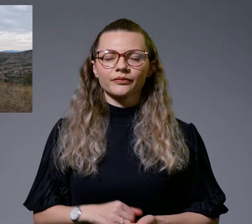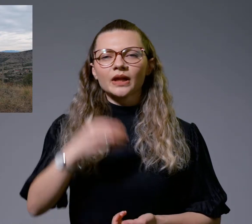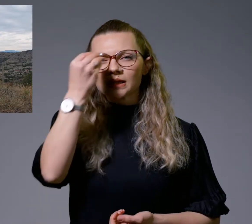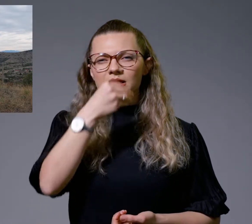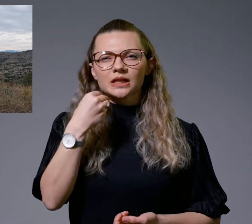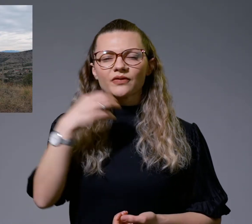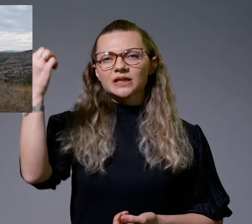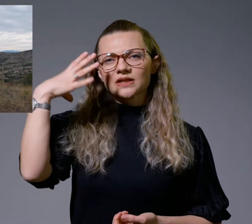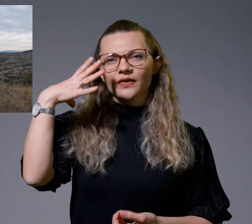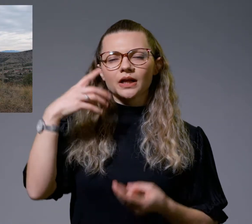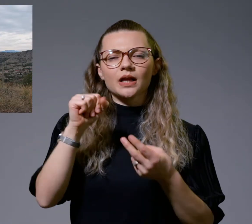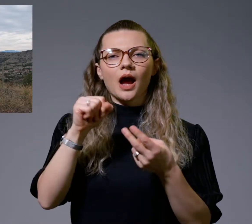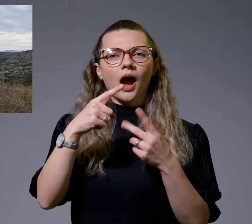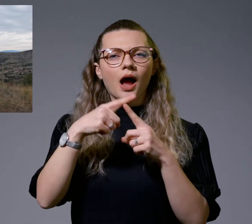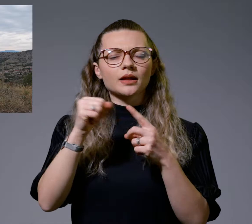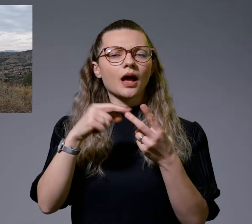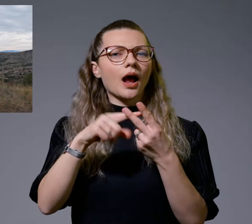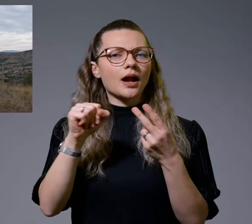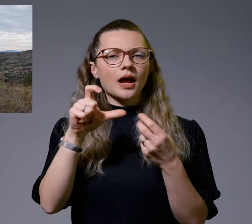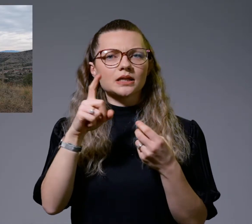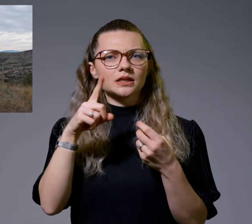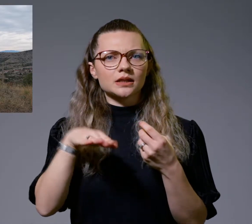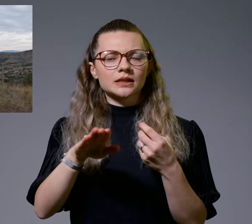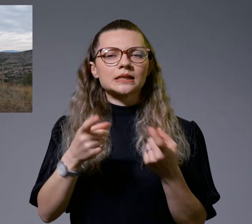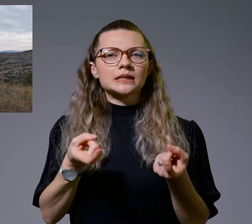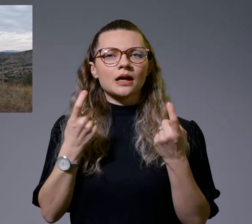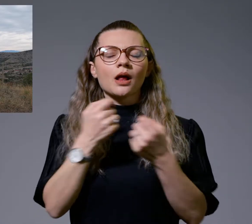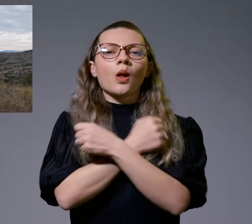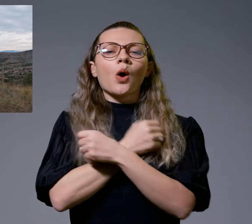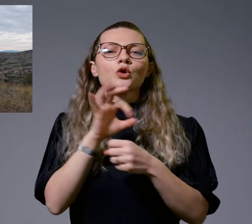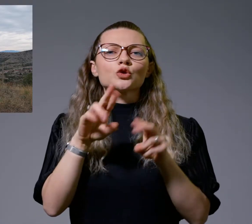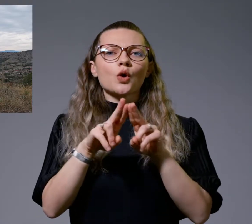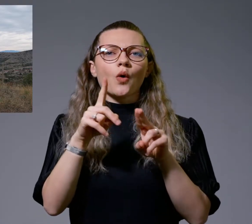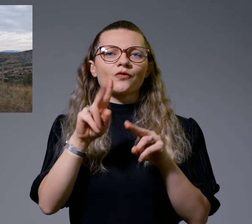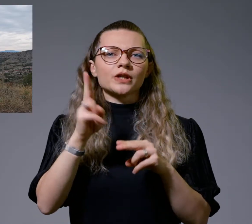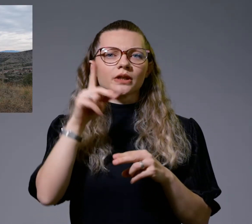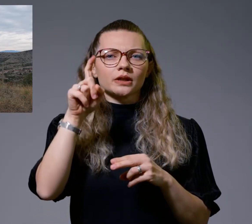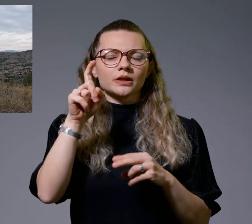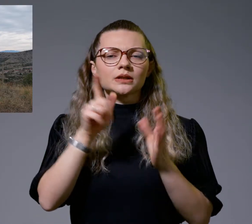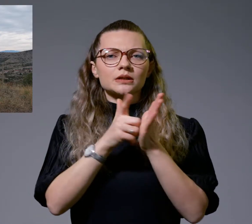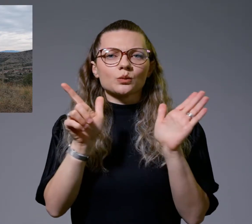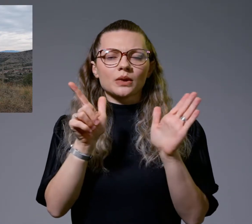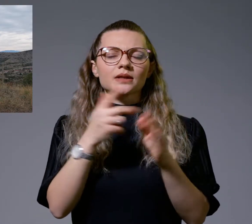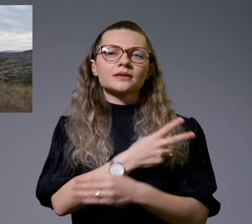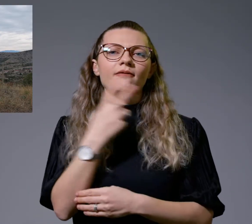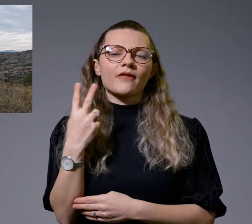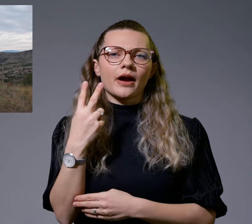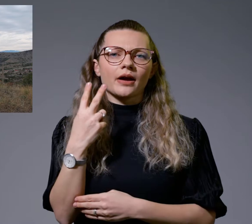Црква Свети Атанаси, село Зовиќ, 17 век. Црквата